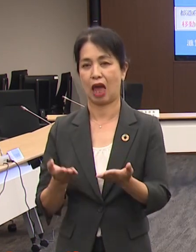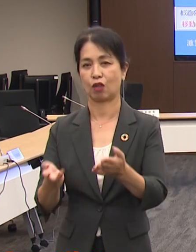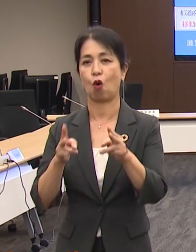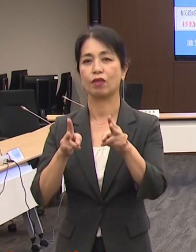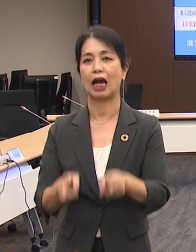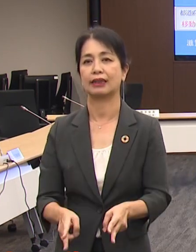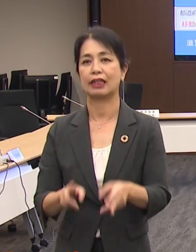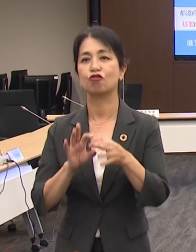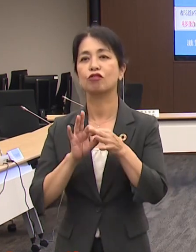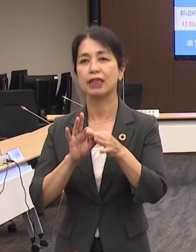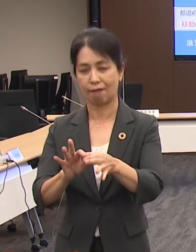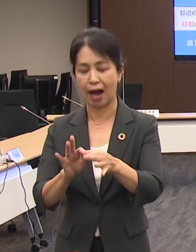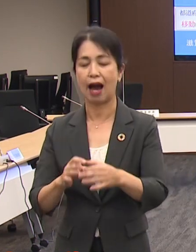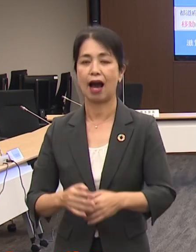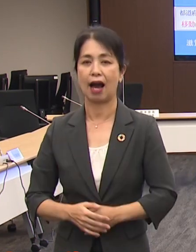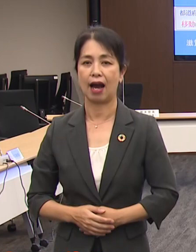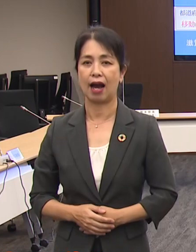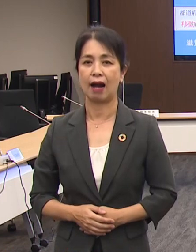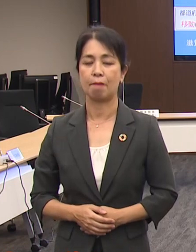体制については、